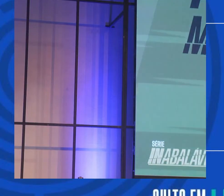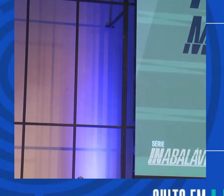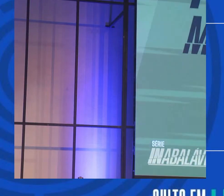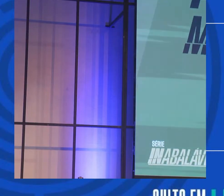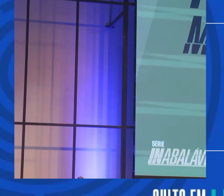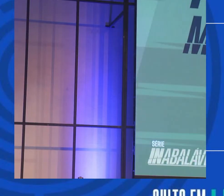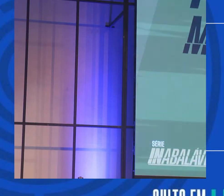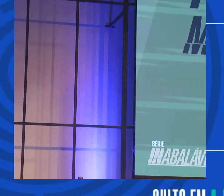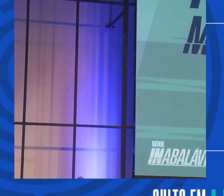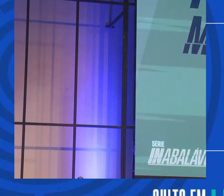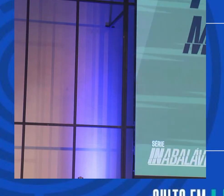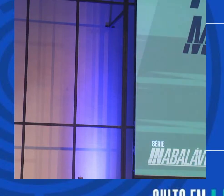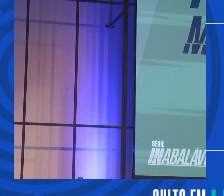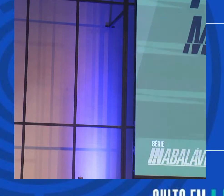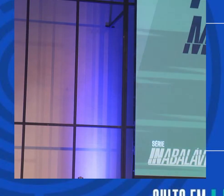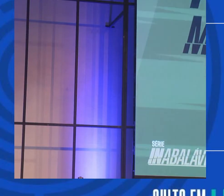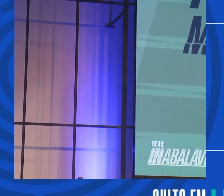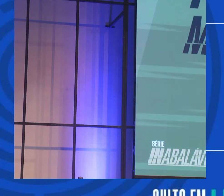Até eu chorar, me lembrou da minha mãe.